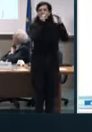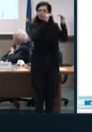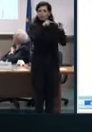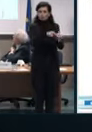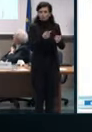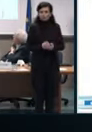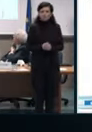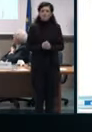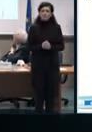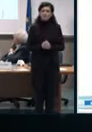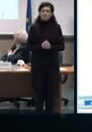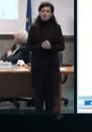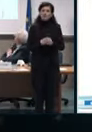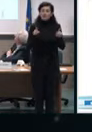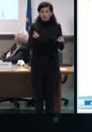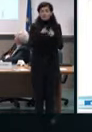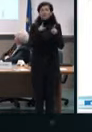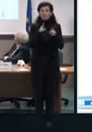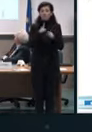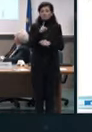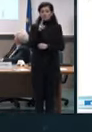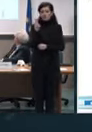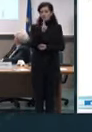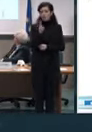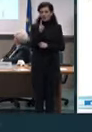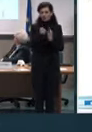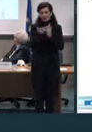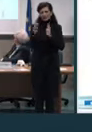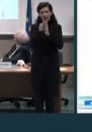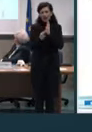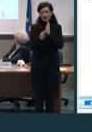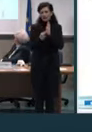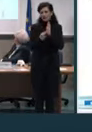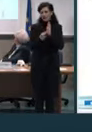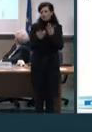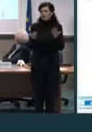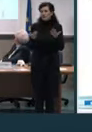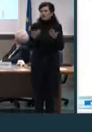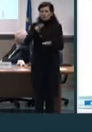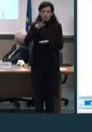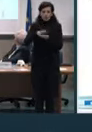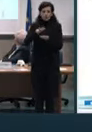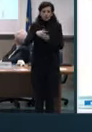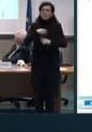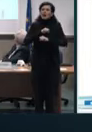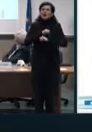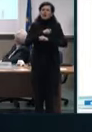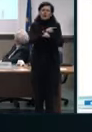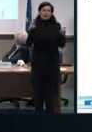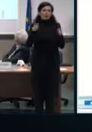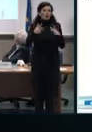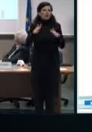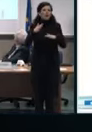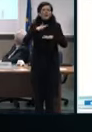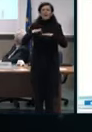questo vale anche per la mortalità sono dati che confermiamo ormai credo che anche voi siamo tutti diventati un po